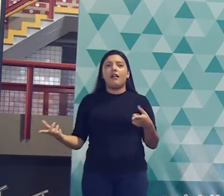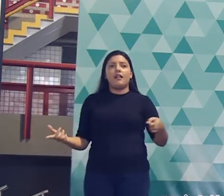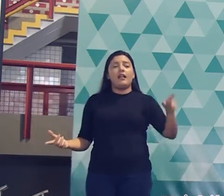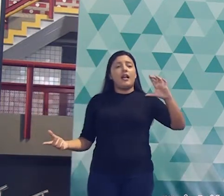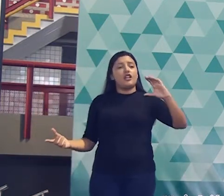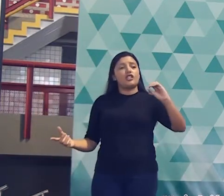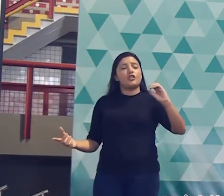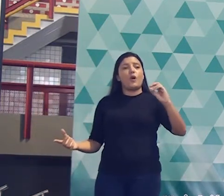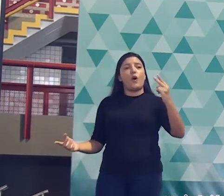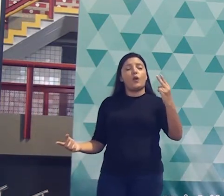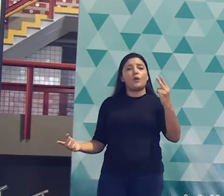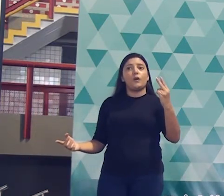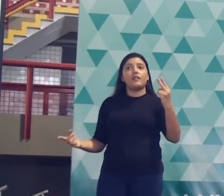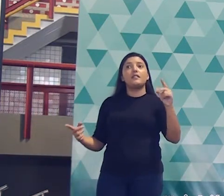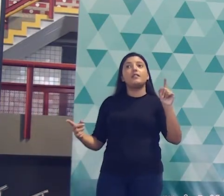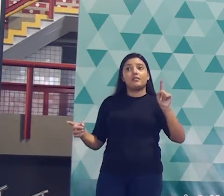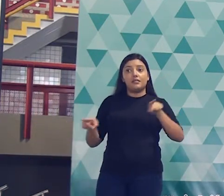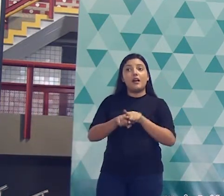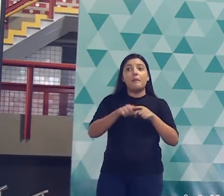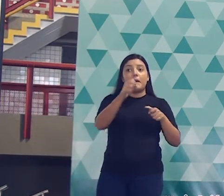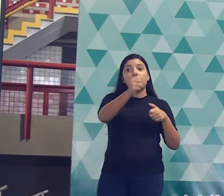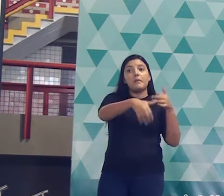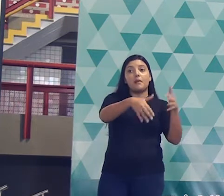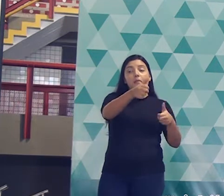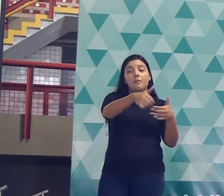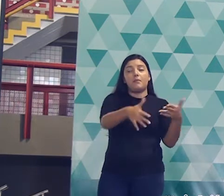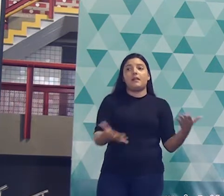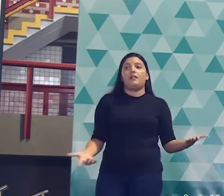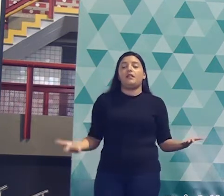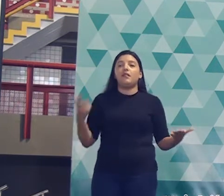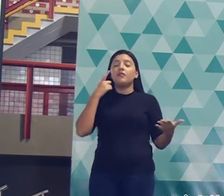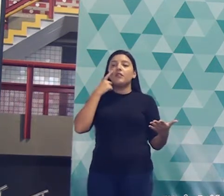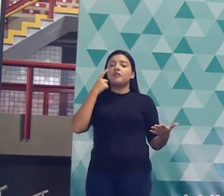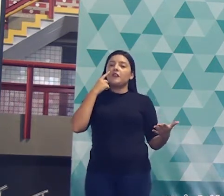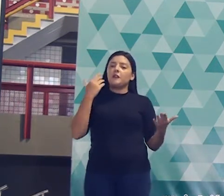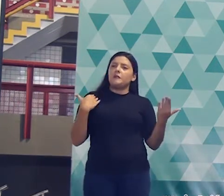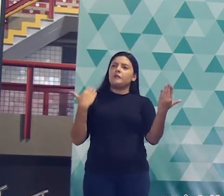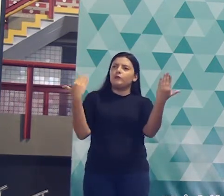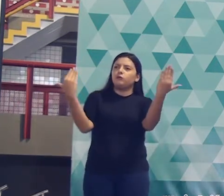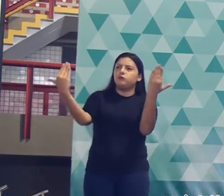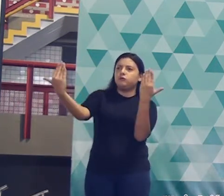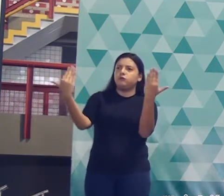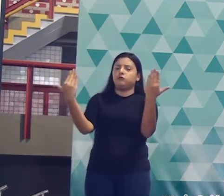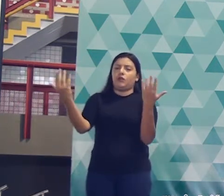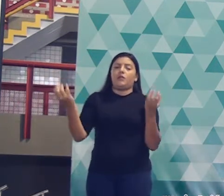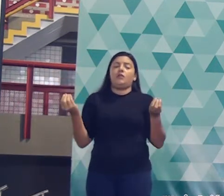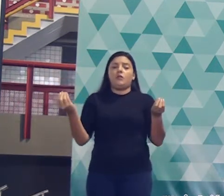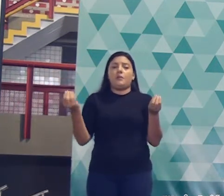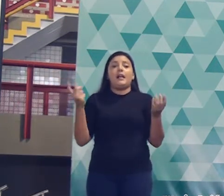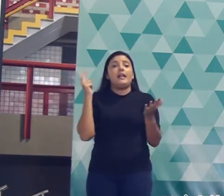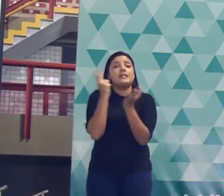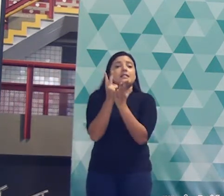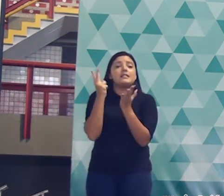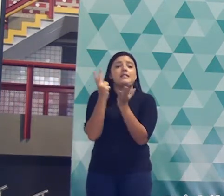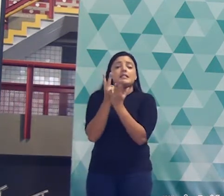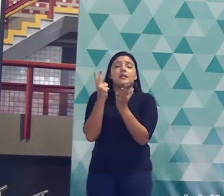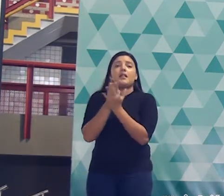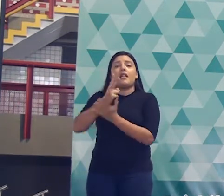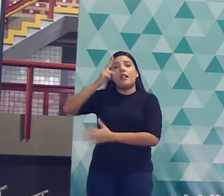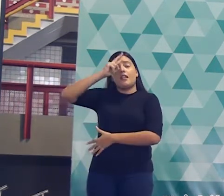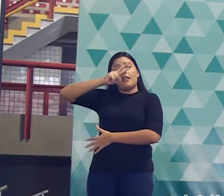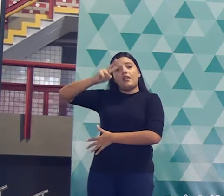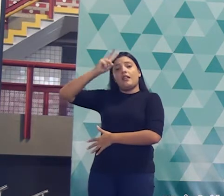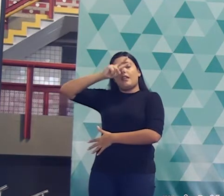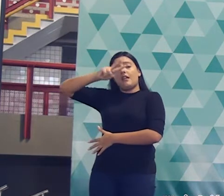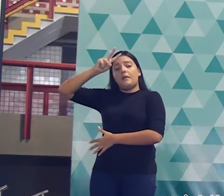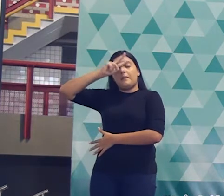foi produzido. Então, a partir desse momento, a gente já começa a visualizar o seguinte, que a gente sempre vai ter que lembrar da